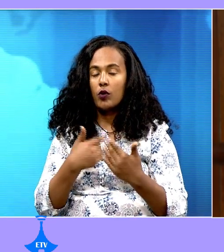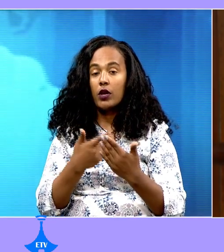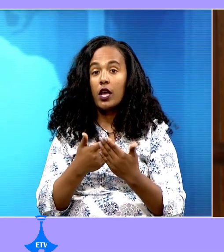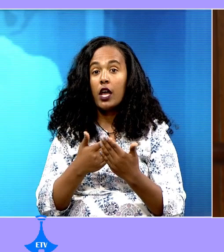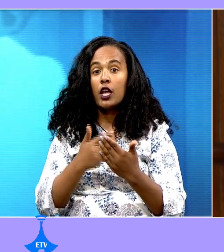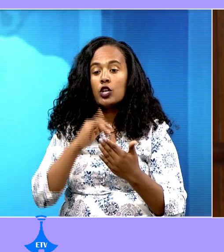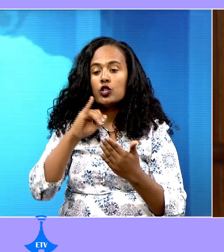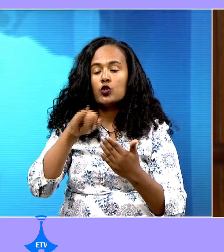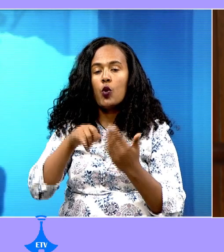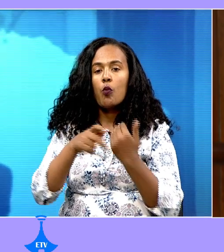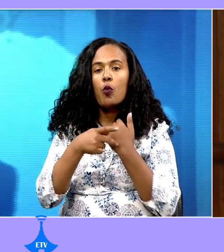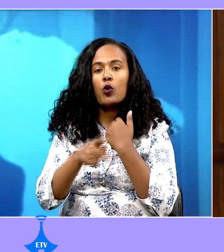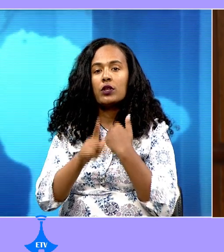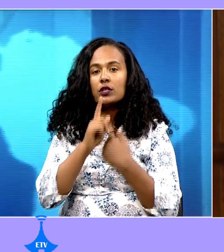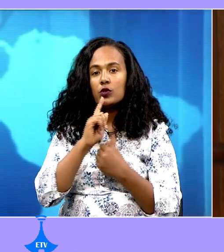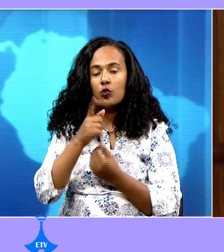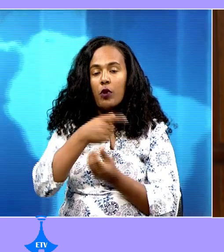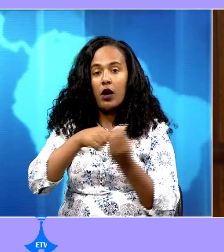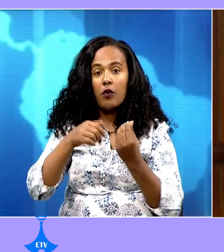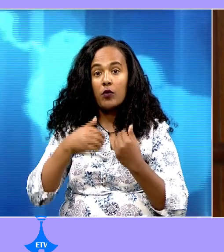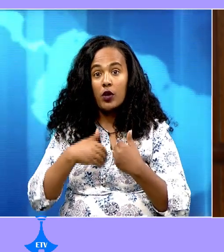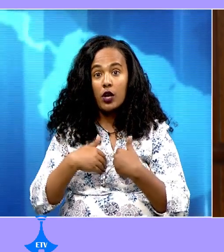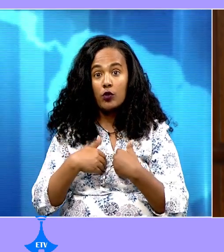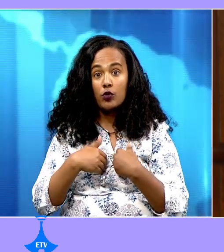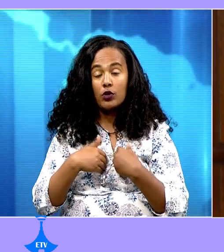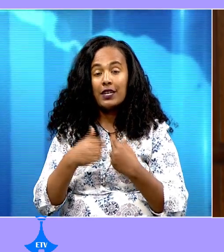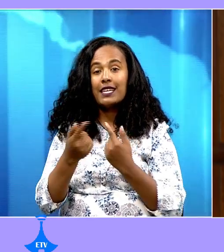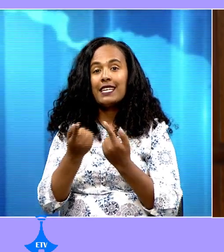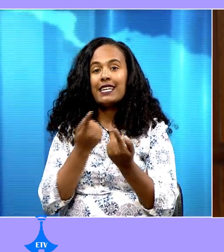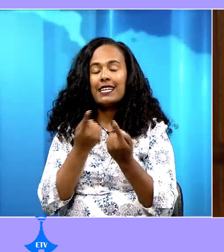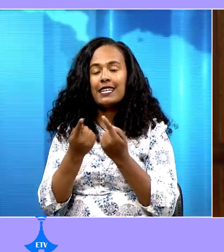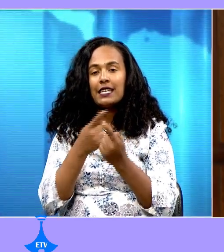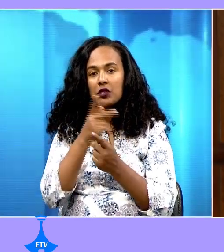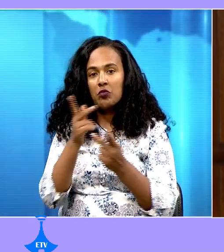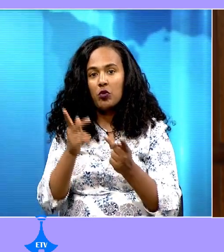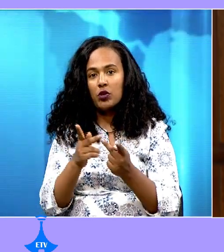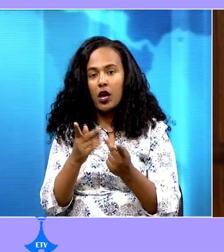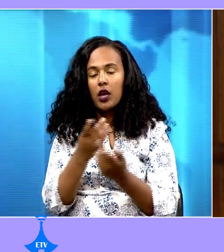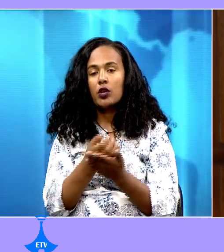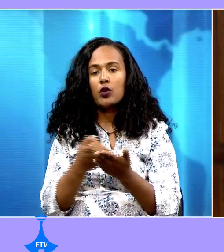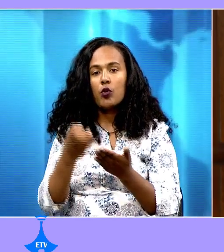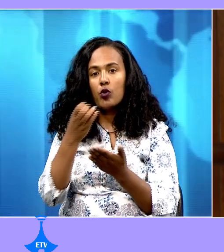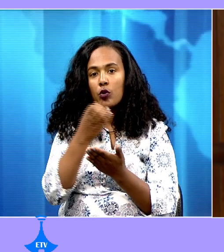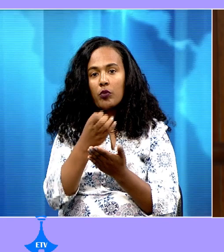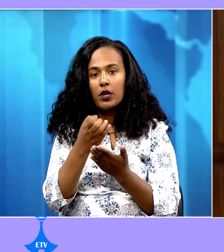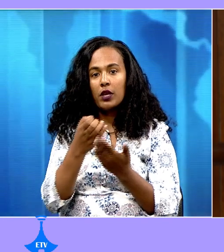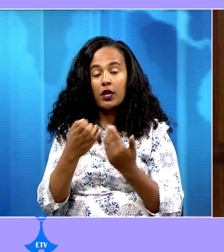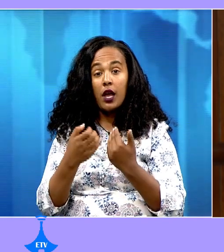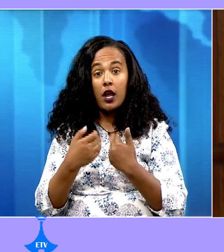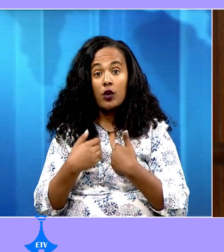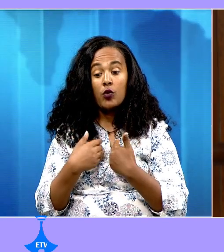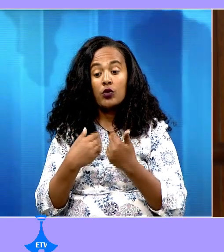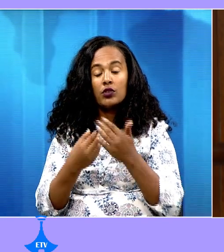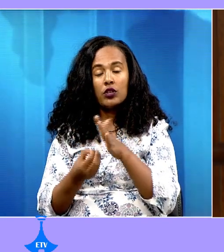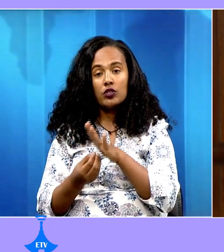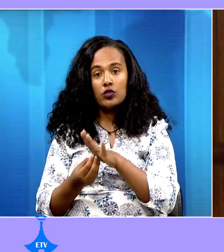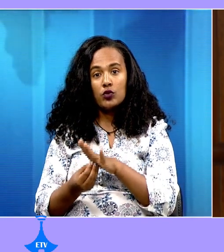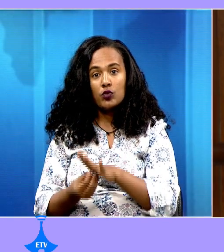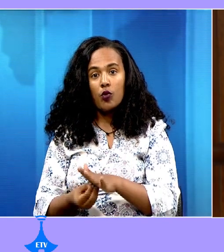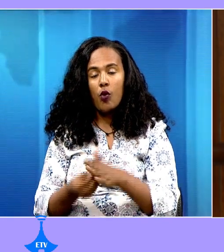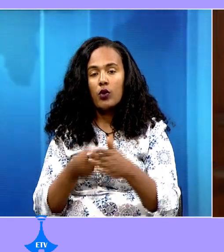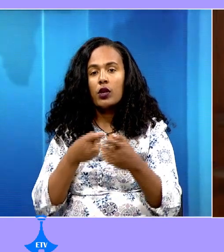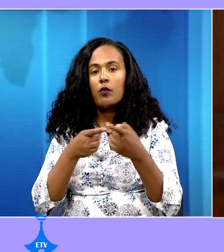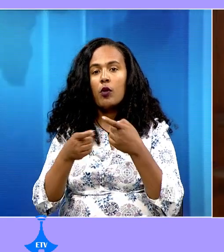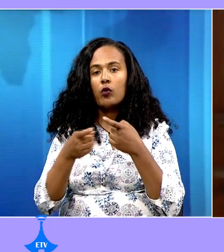ጂኦፖለቲክስ ነው። አካባቢው ያለውን የትሬድ ሩት አካባቢ ያለውን ኢኮኖሚ አካባቢ ያለውን የጂኦፖለቲካል ኢንፍሉዌንስ